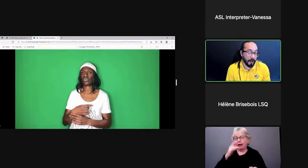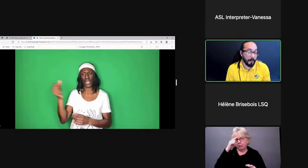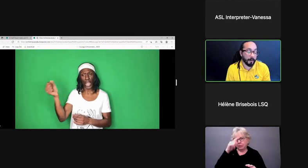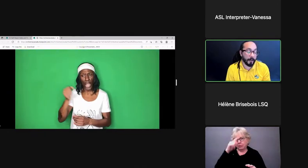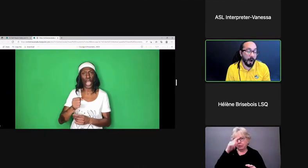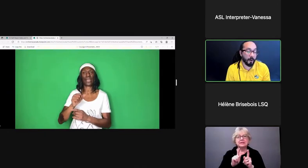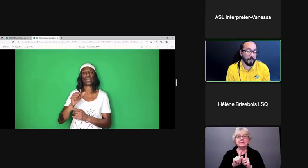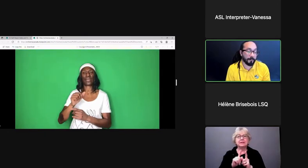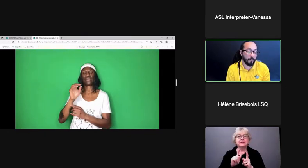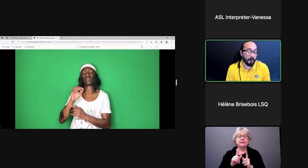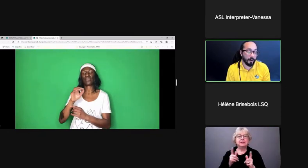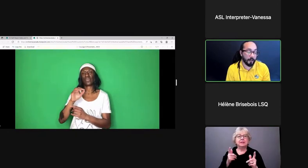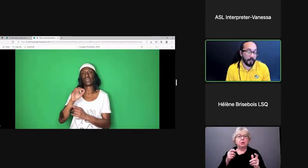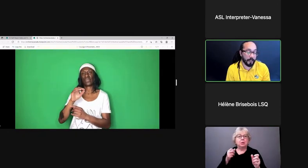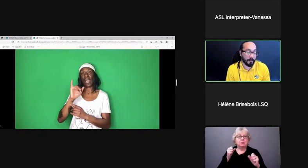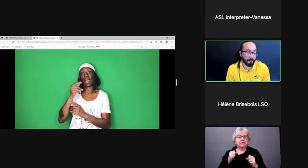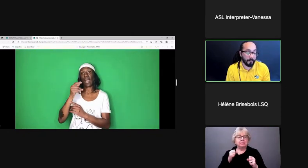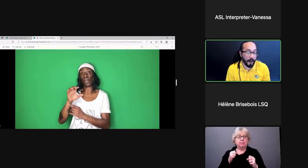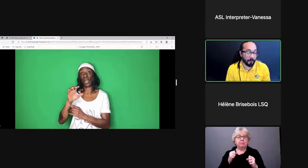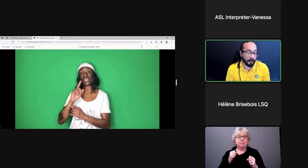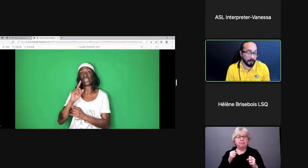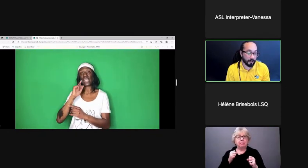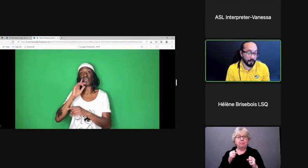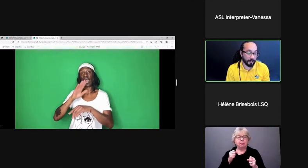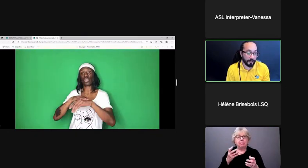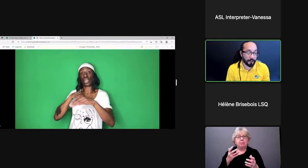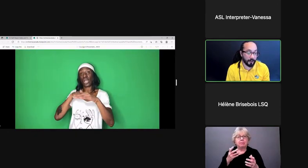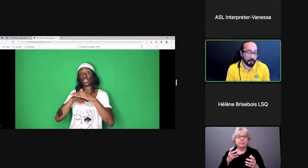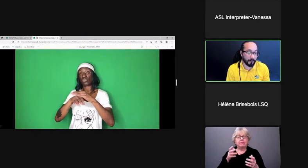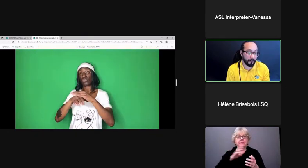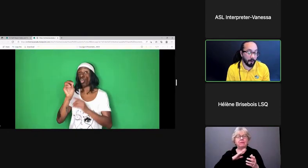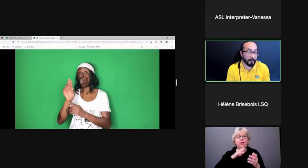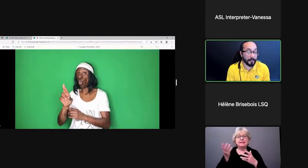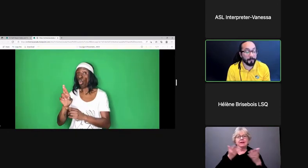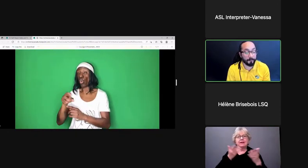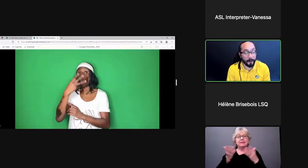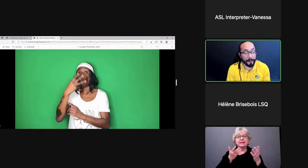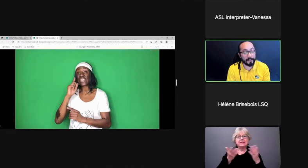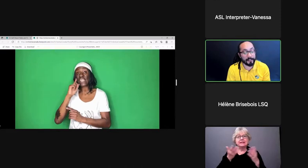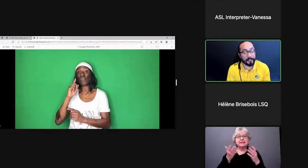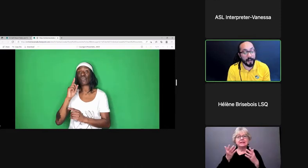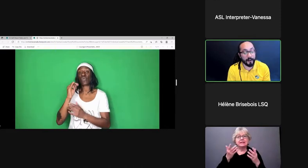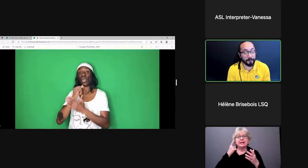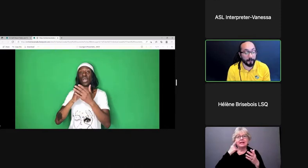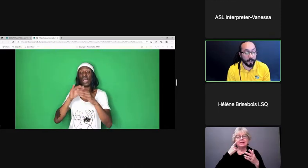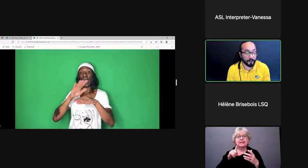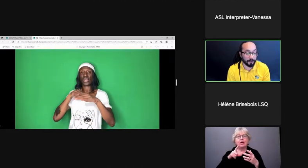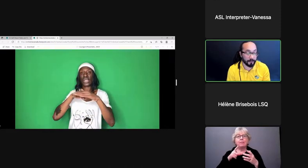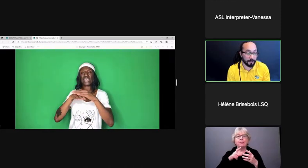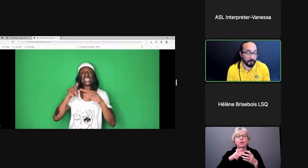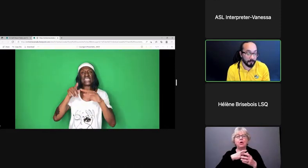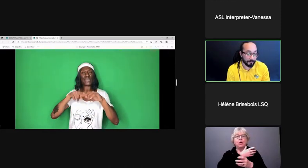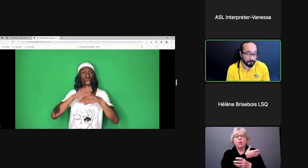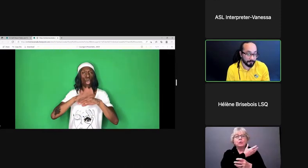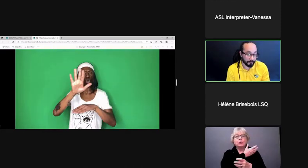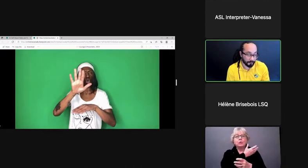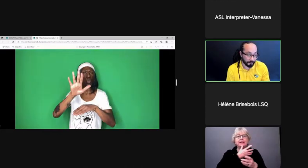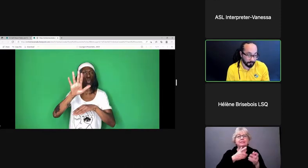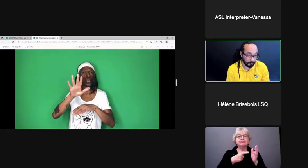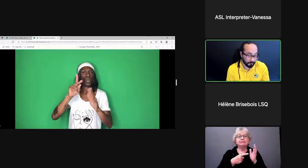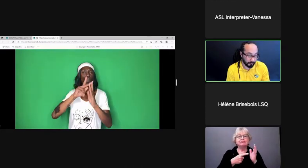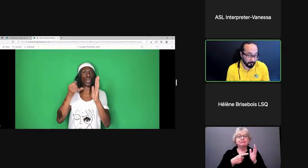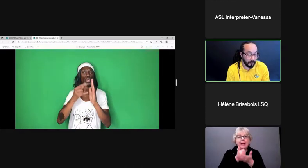aussi la possibilité de recevoir des services de coaching, par exemple, pour la répétition,